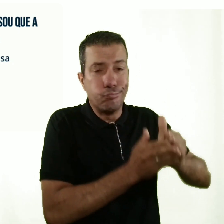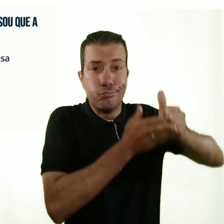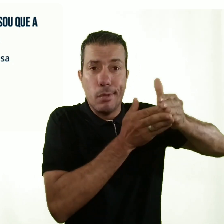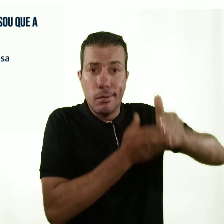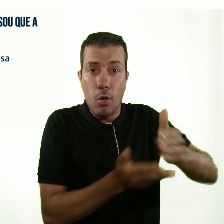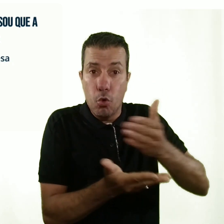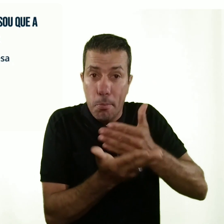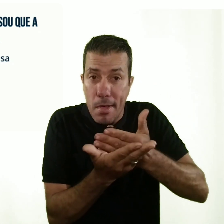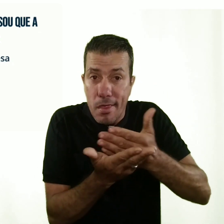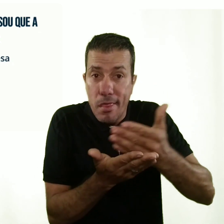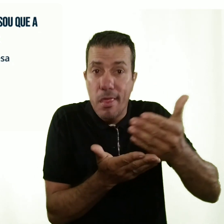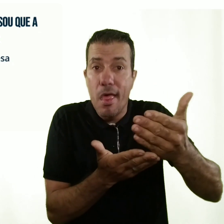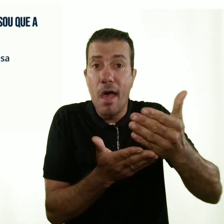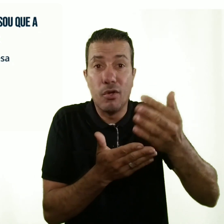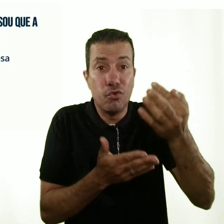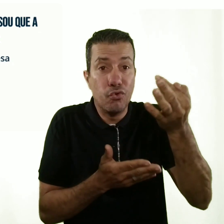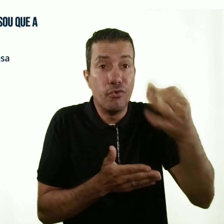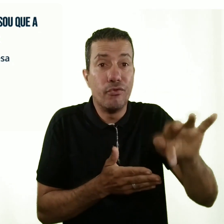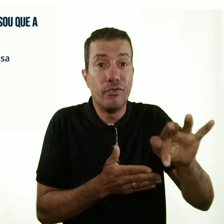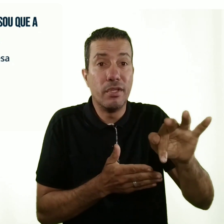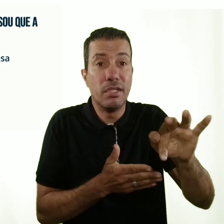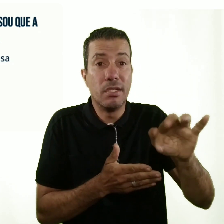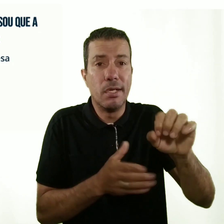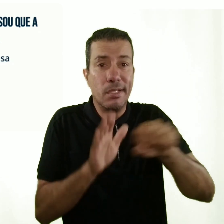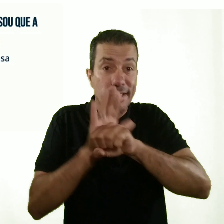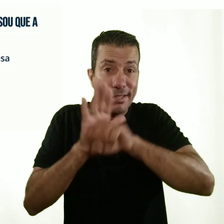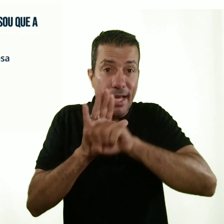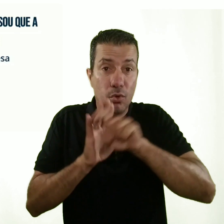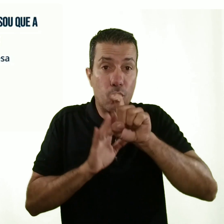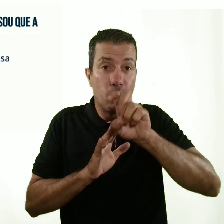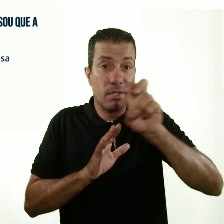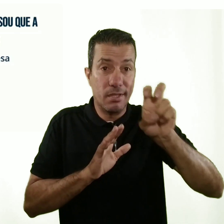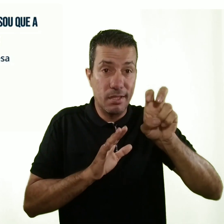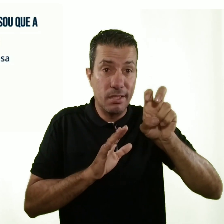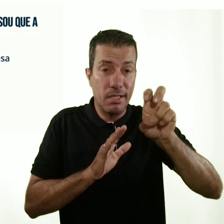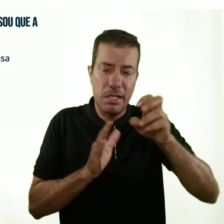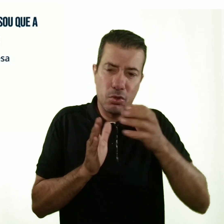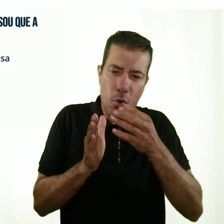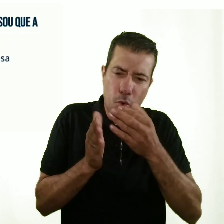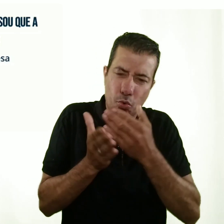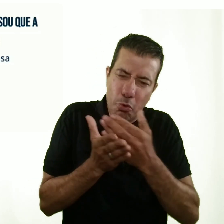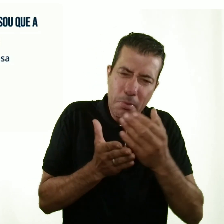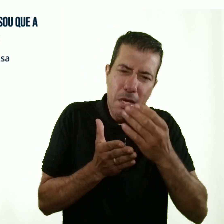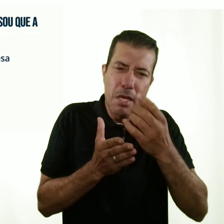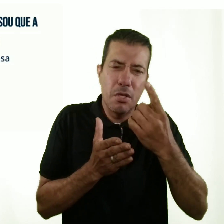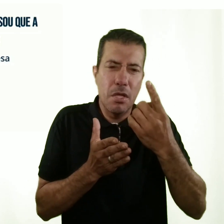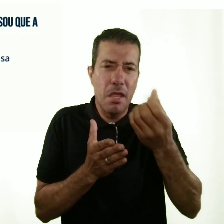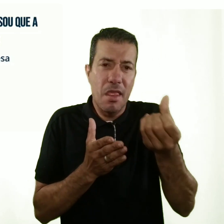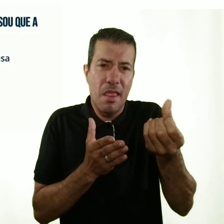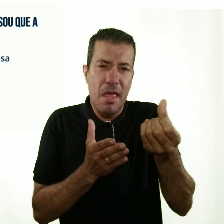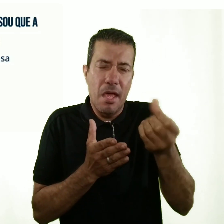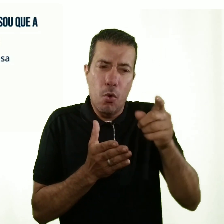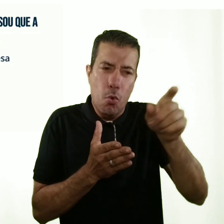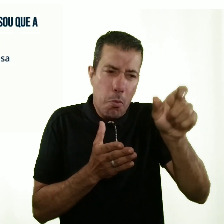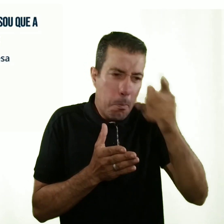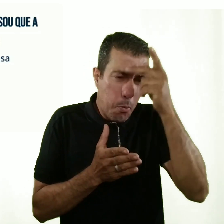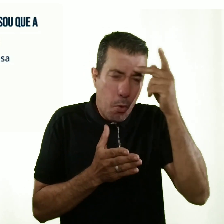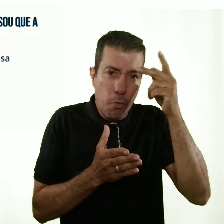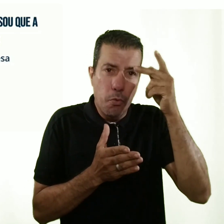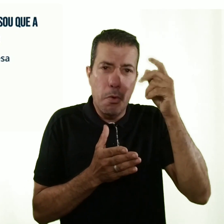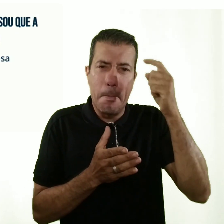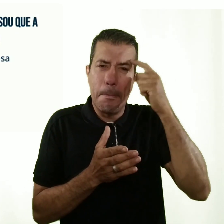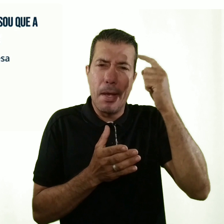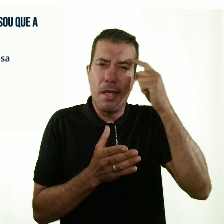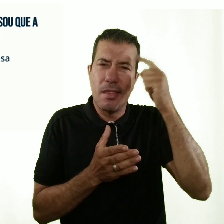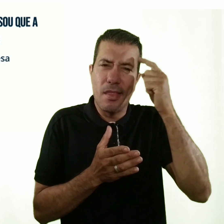ocorrer no final do século XV, início do século XVI, porque o povo pensava que a terra era plana